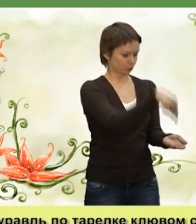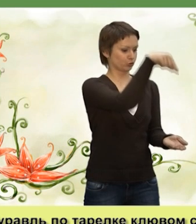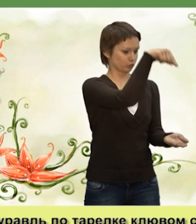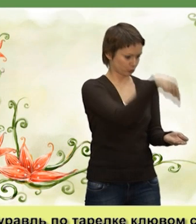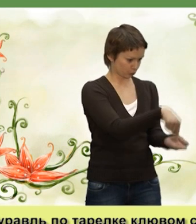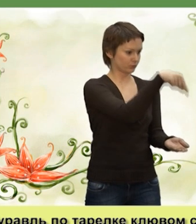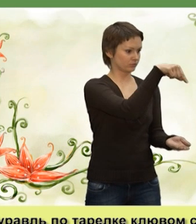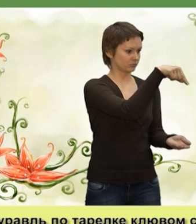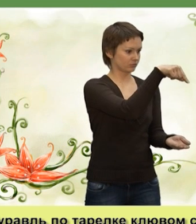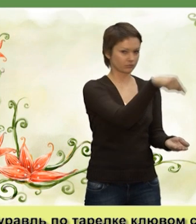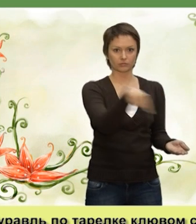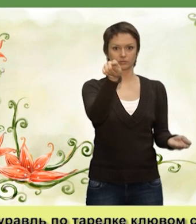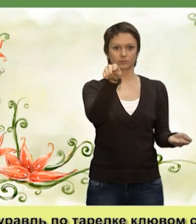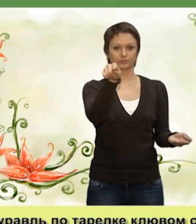Стук, стук.